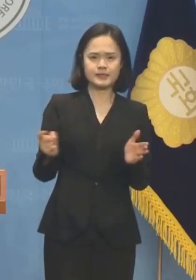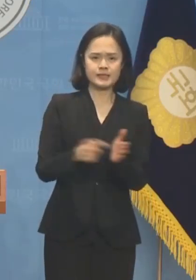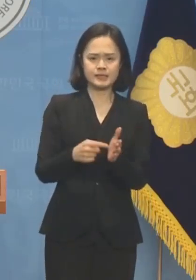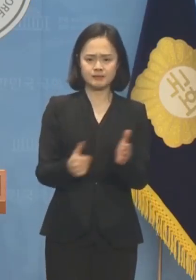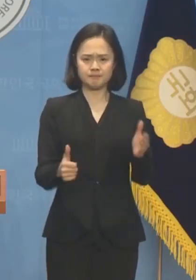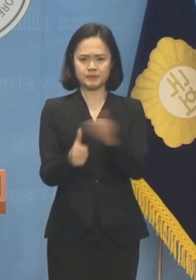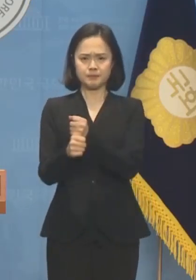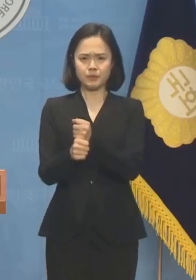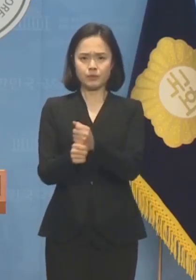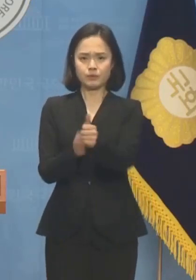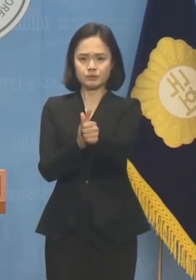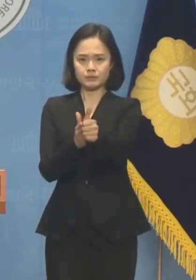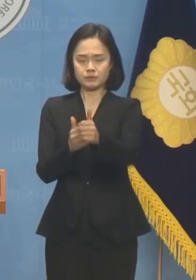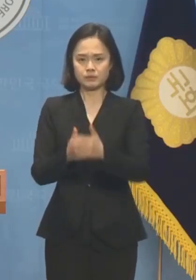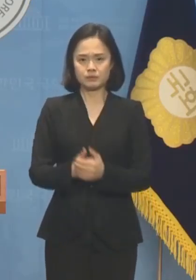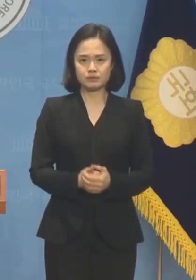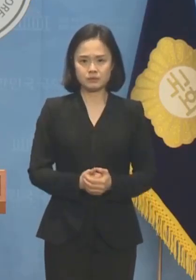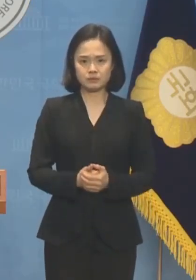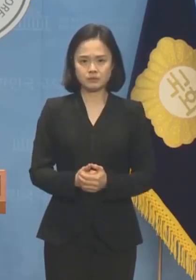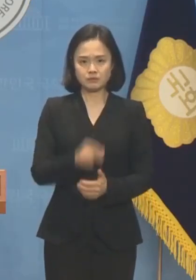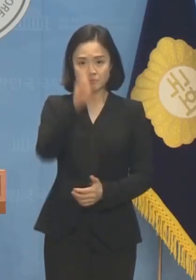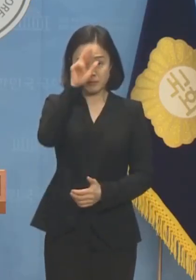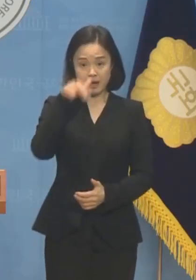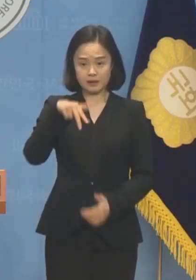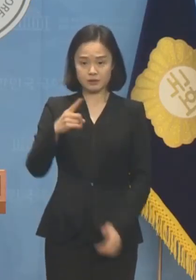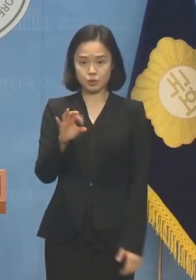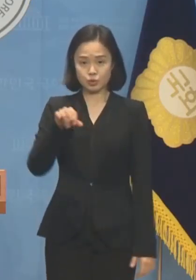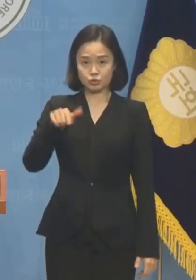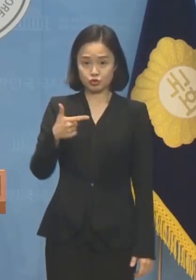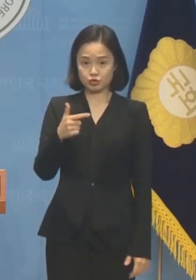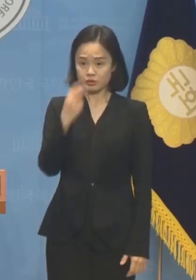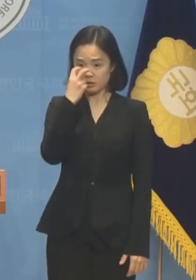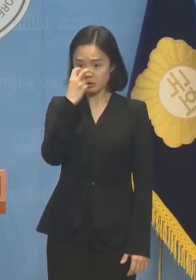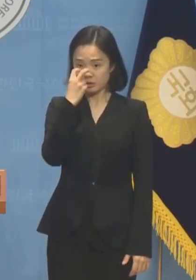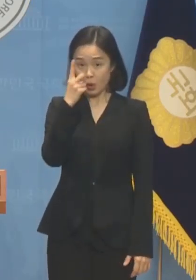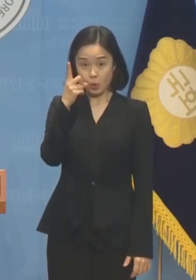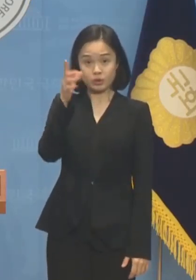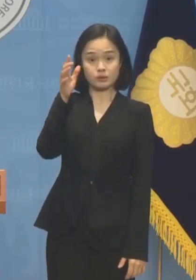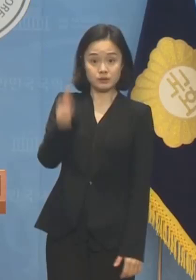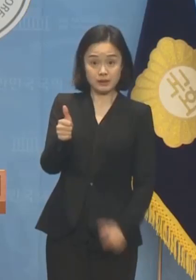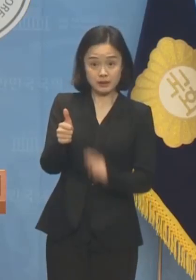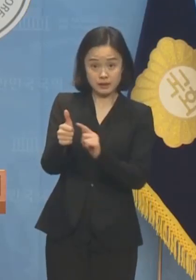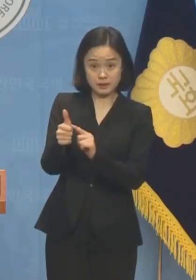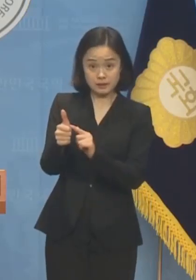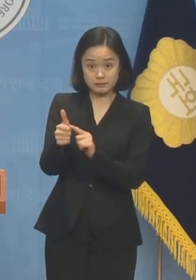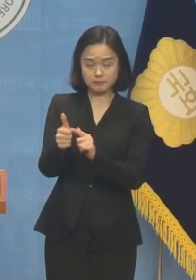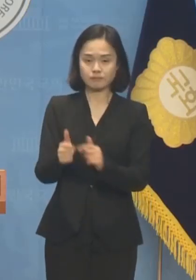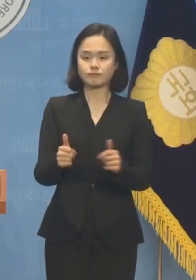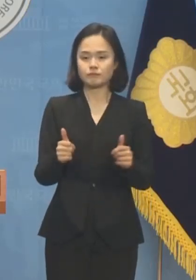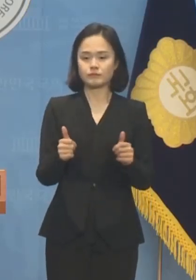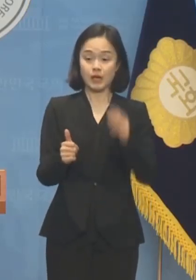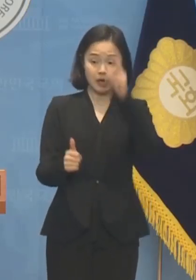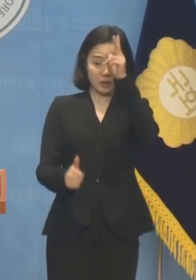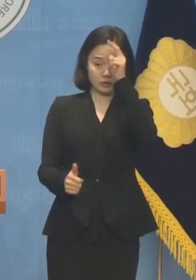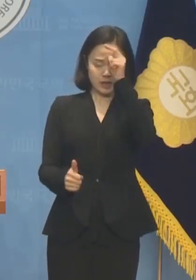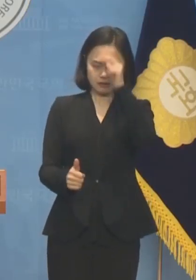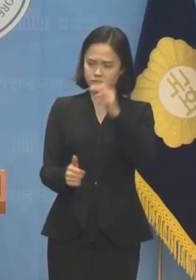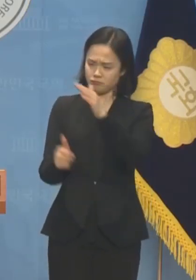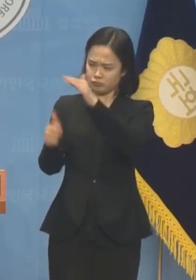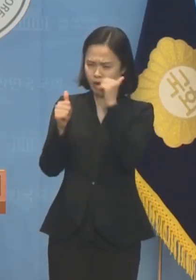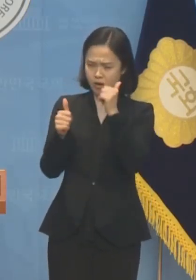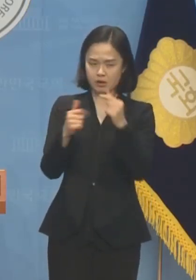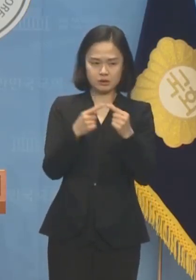체포하십시오. 박종준 경호처장이 경찰의 세 번째 출석 요구에 전격